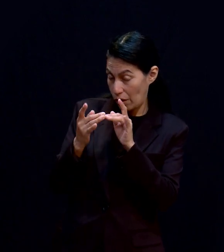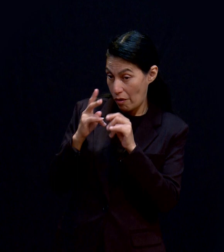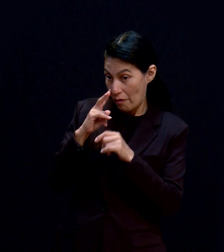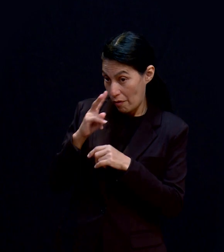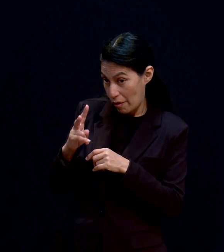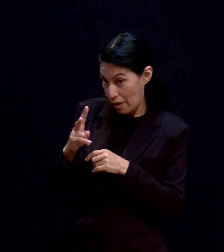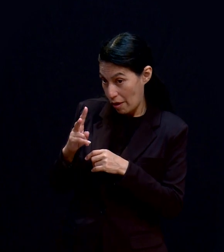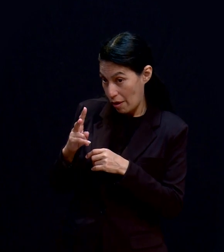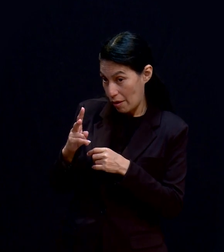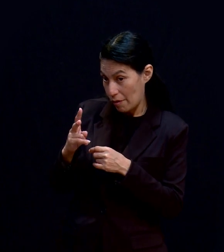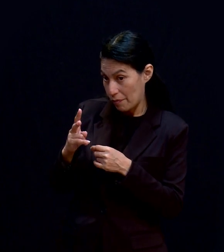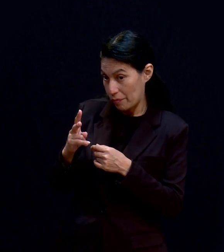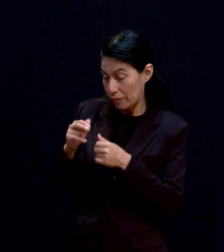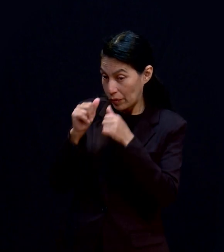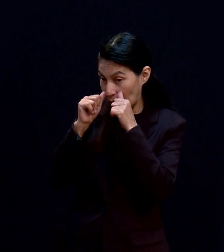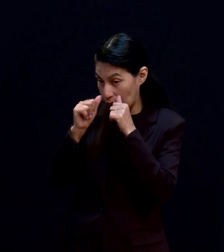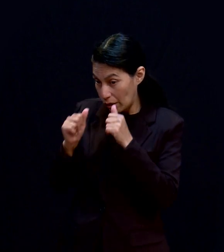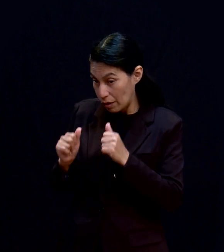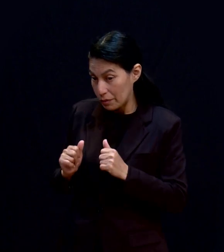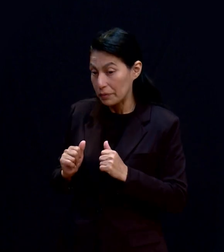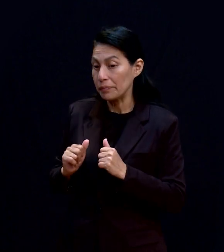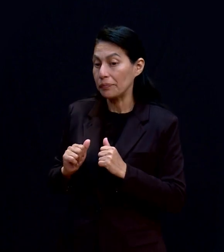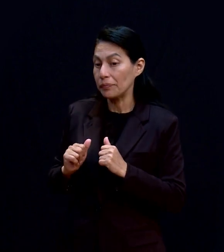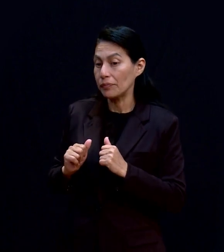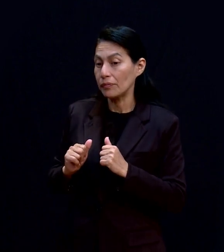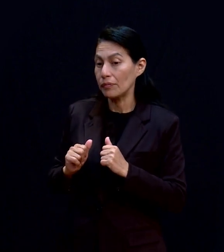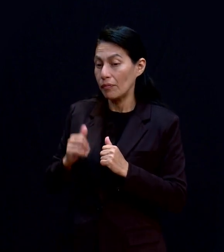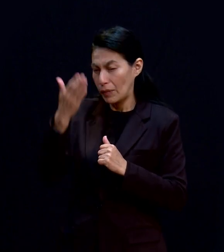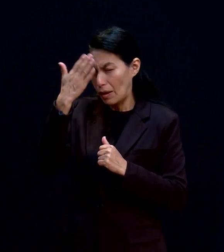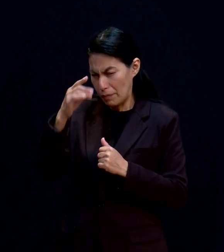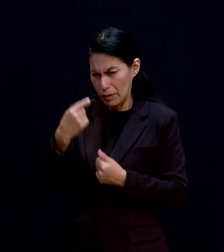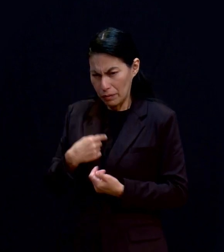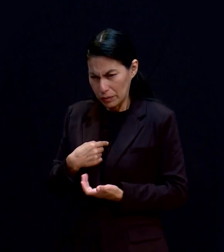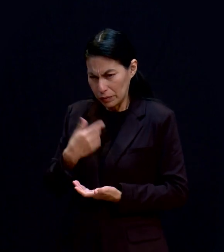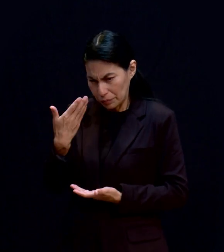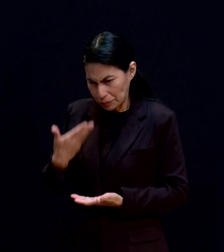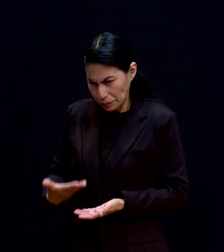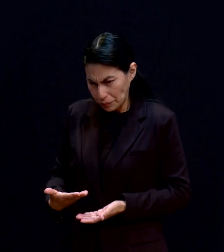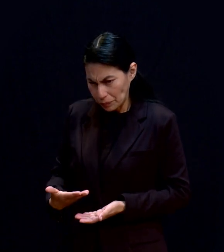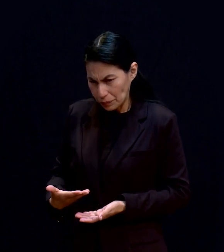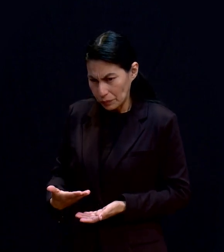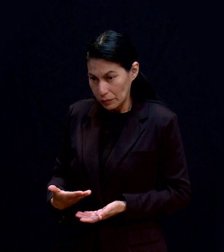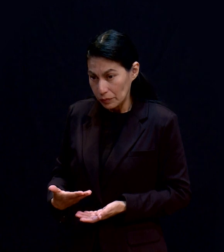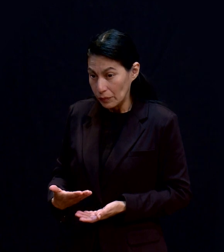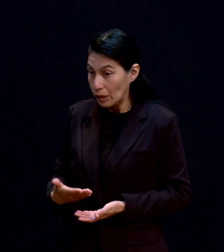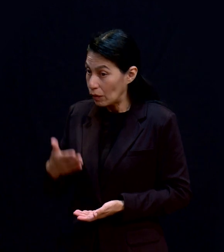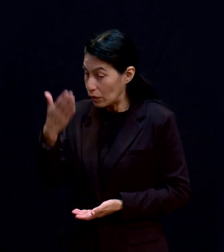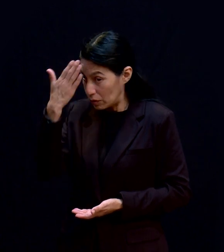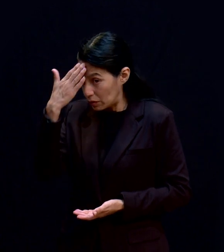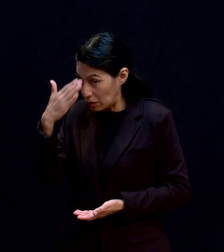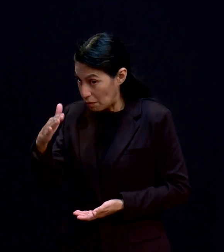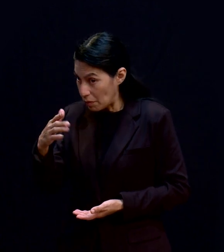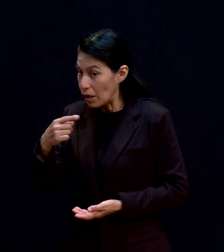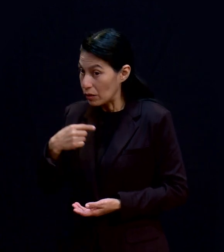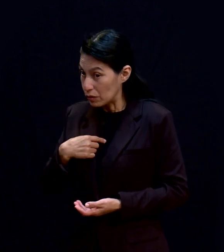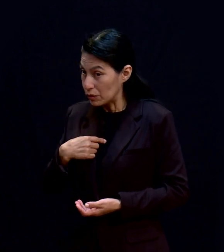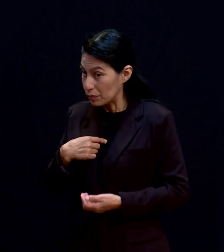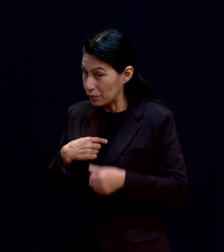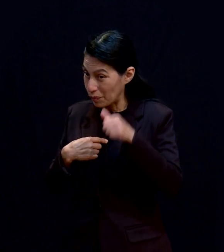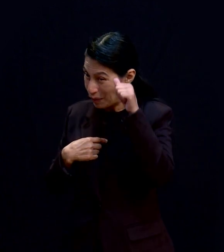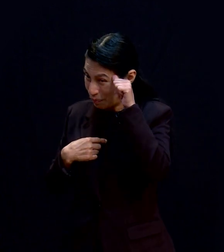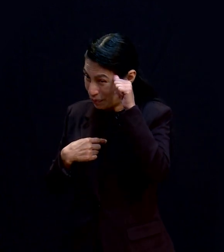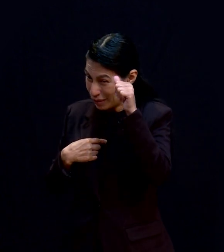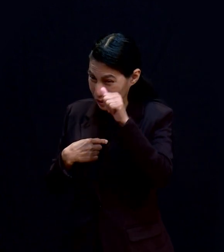escucharnos y en algún momento saber de mi persona realmente me gustaría que supiera que yo soy un